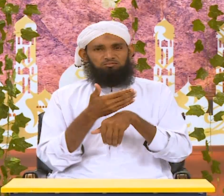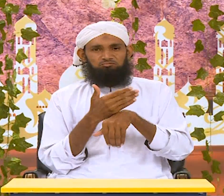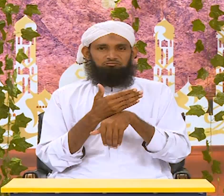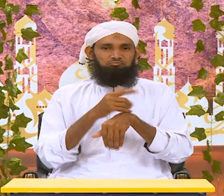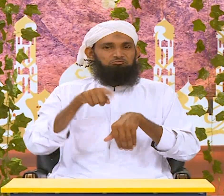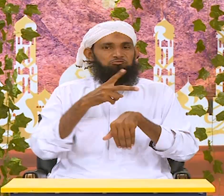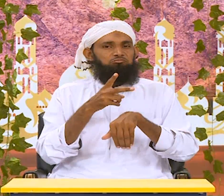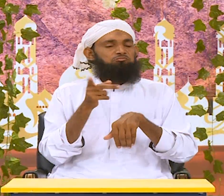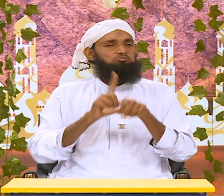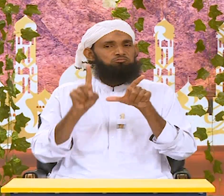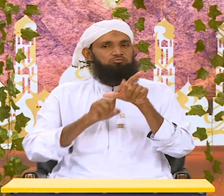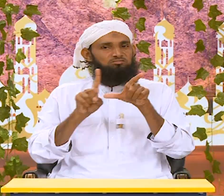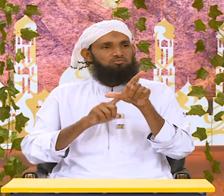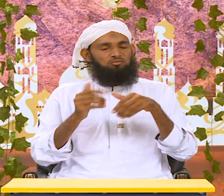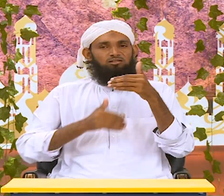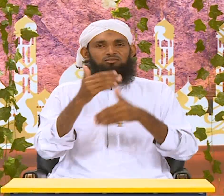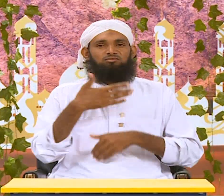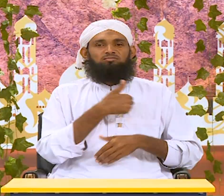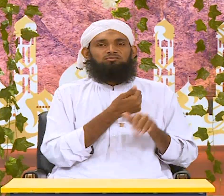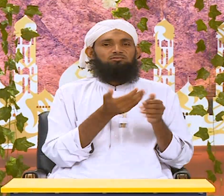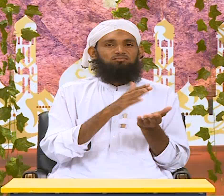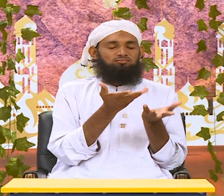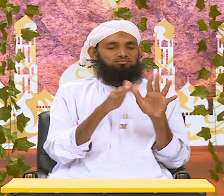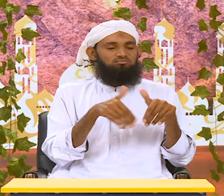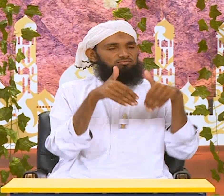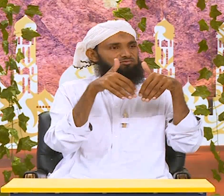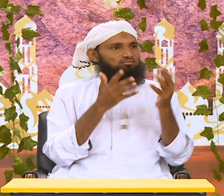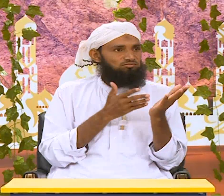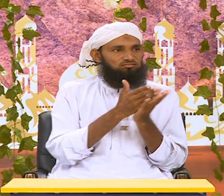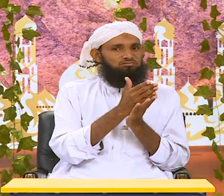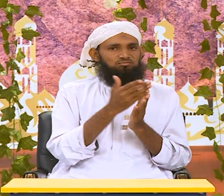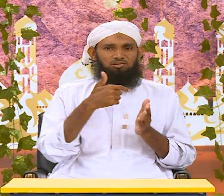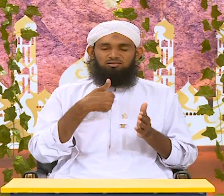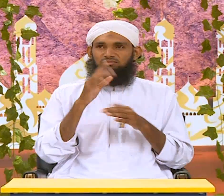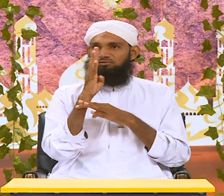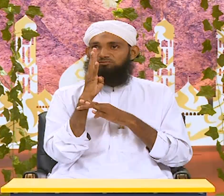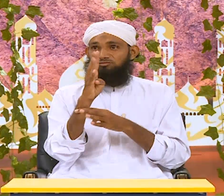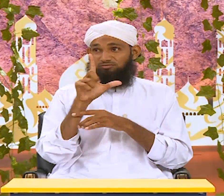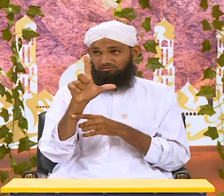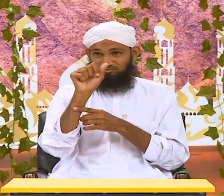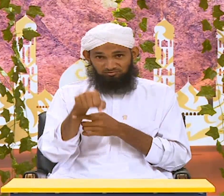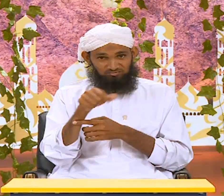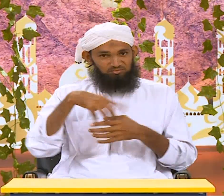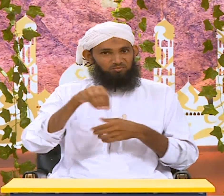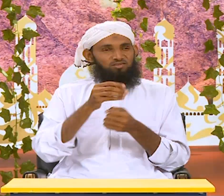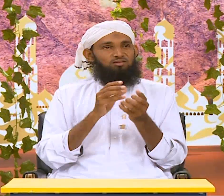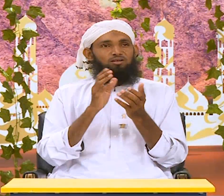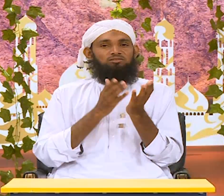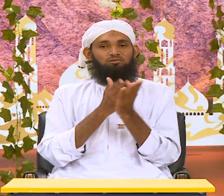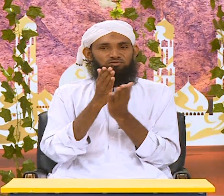کی طرف چلے جاتے ہیں۔ کیا کوئی مسافر راستے میں کسی مقام پر دل لگاتا ہے؟ ہم بھی زندگی میں سفر کرتے رہتے ہیں۔ کبھی ایسا ہوا کہ ہم